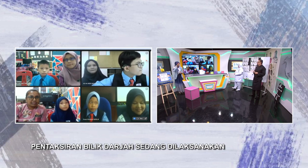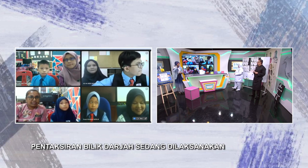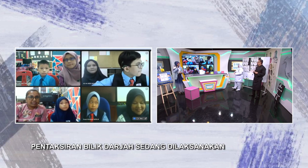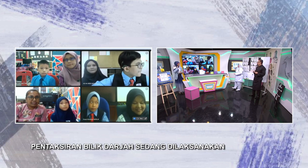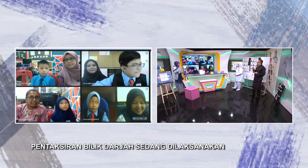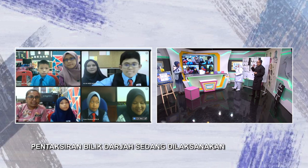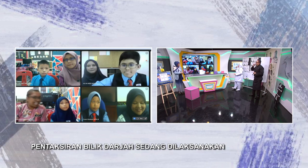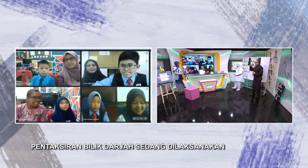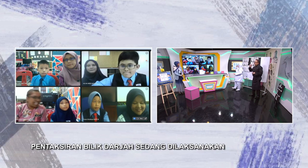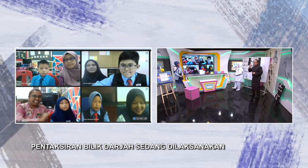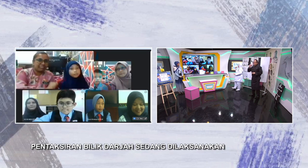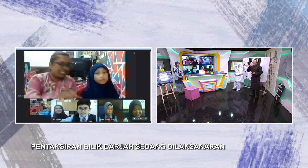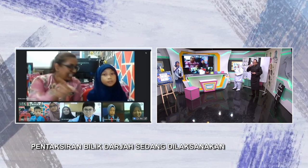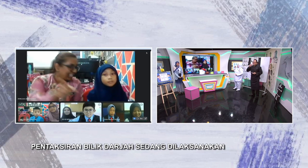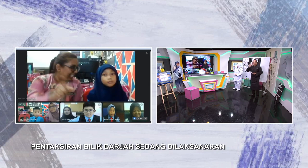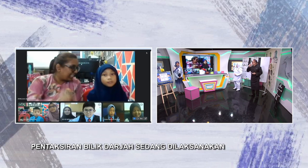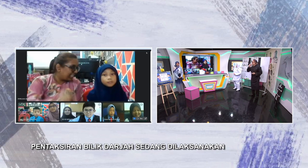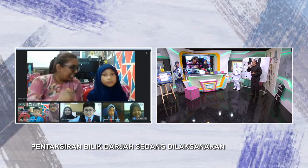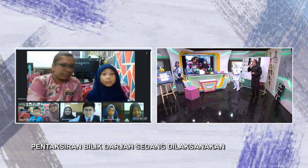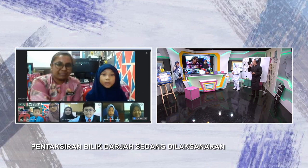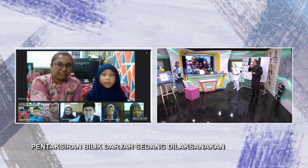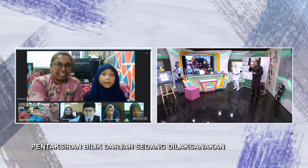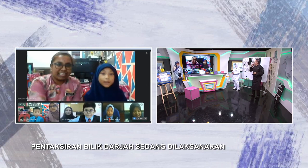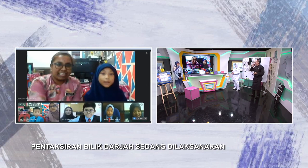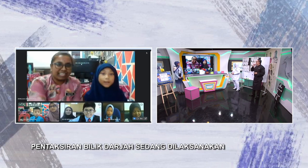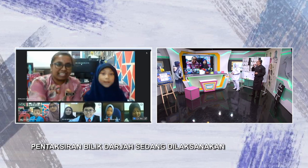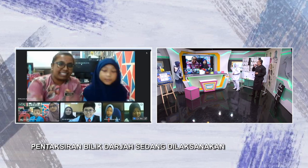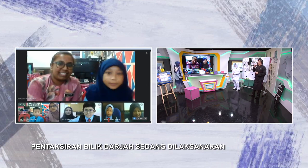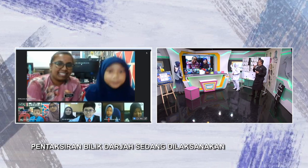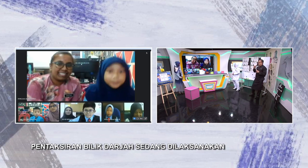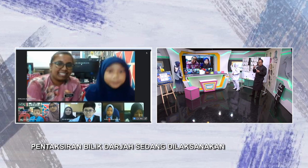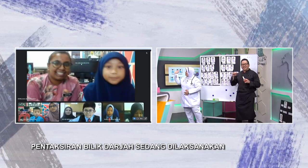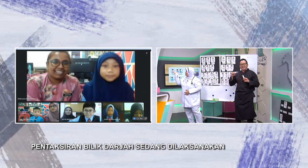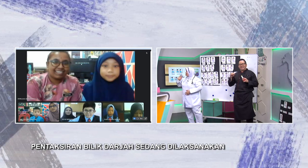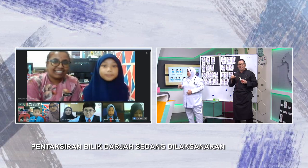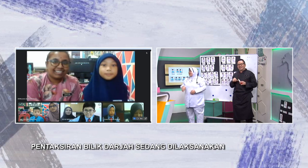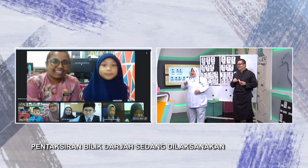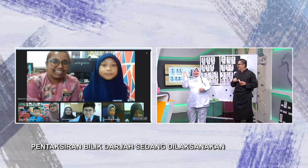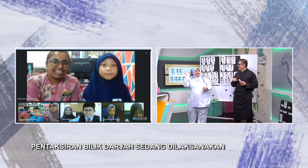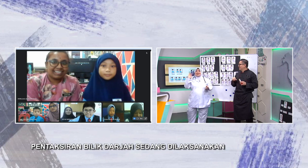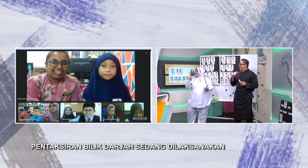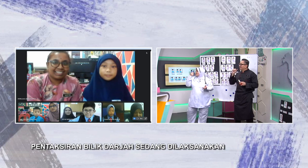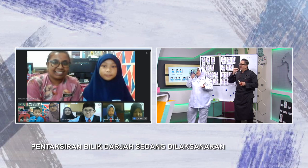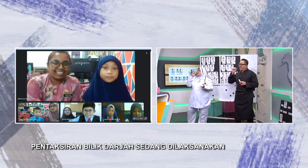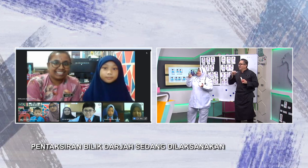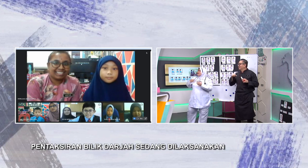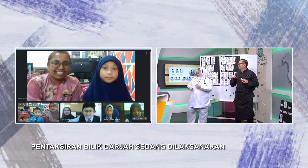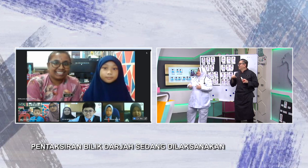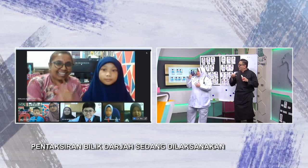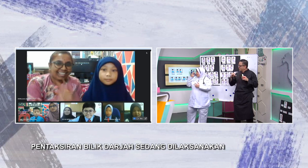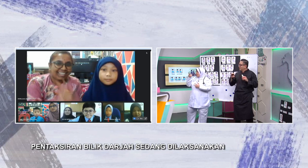Anis. Silakan, Anis. Anis. Hai. Anis.